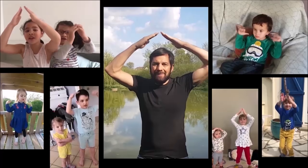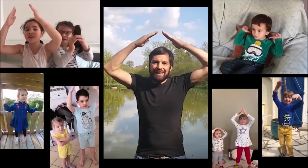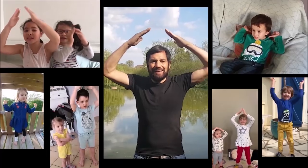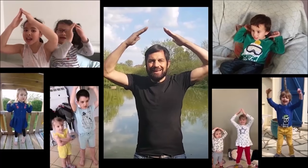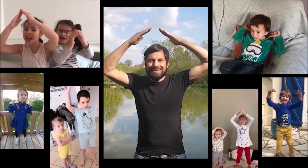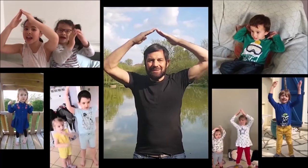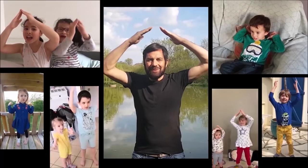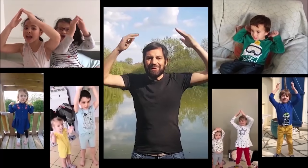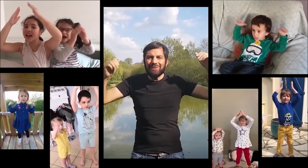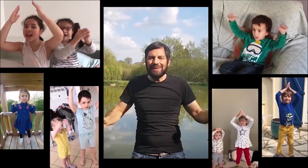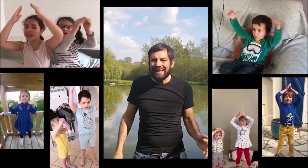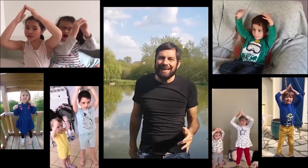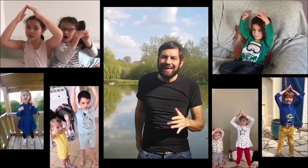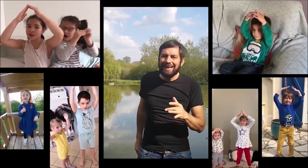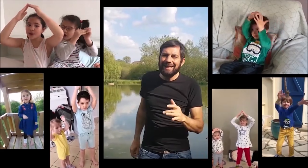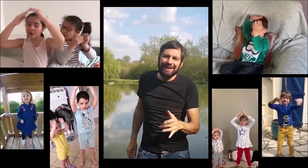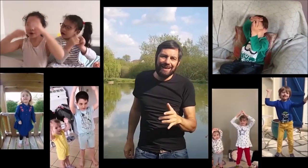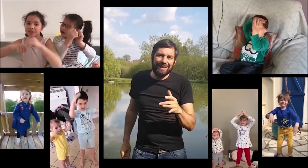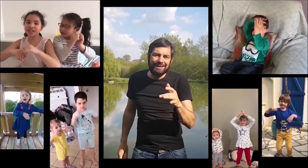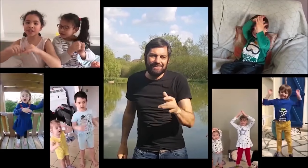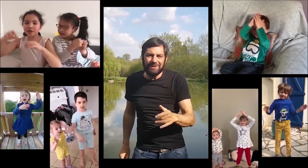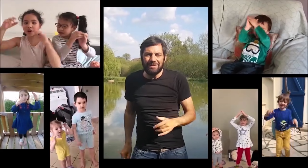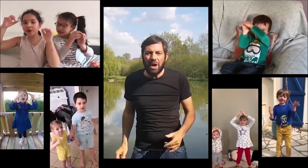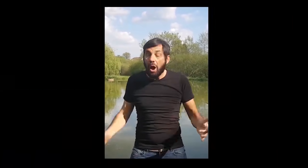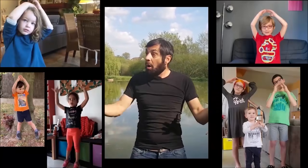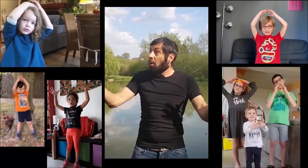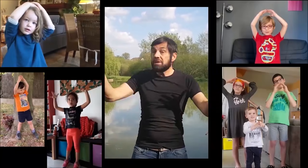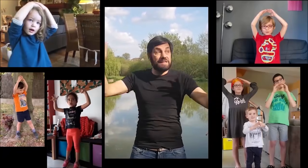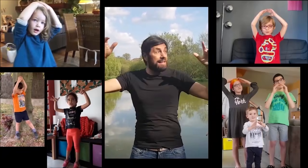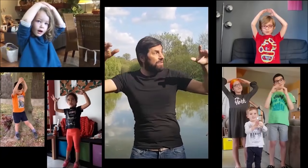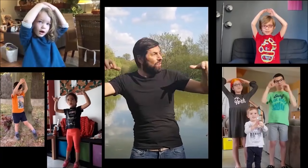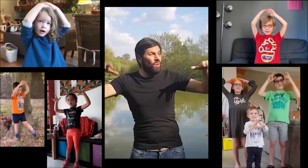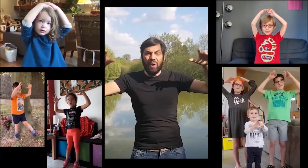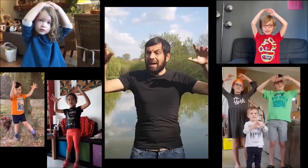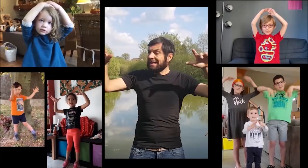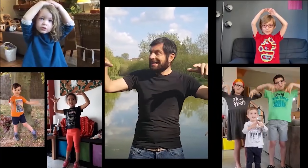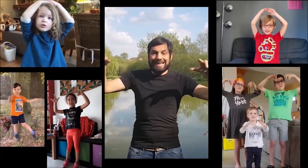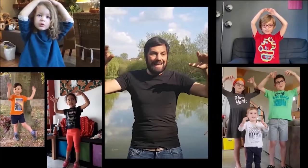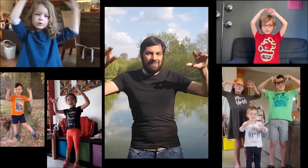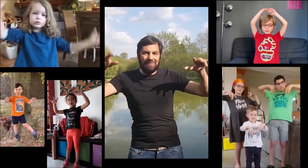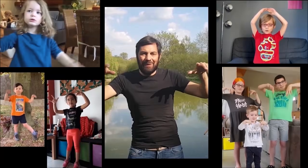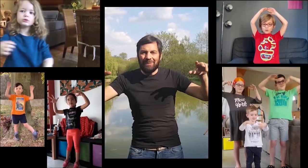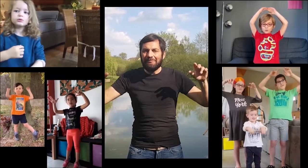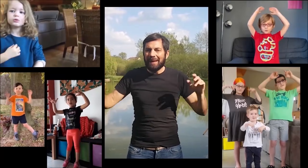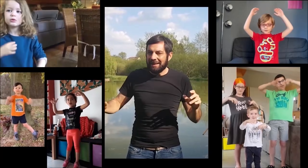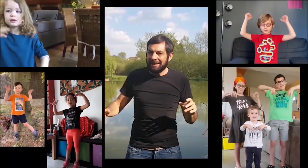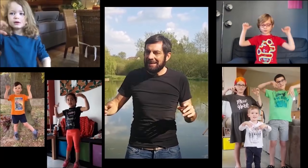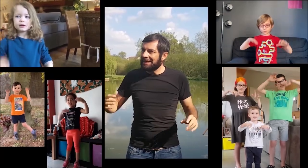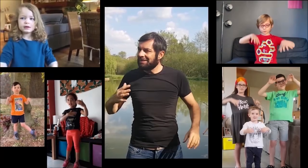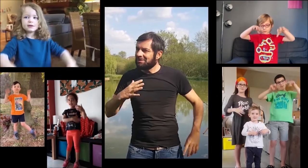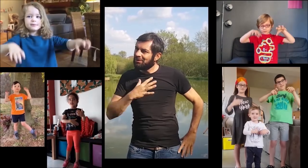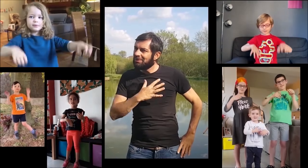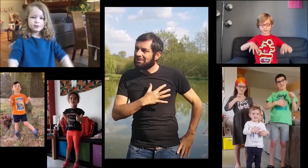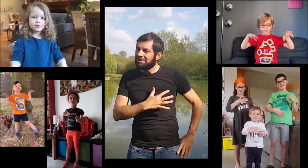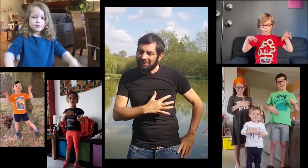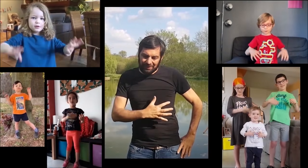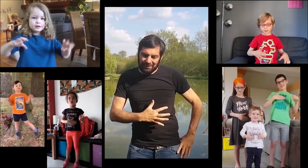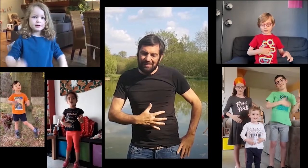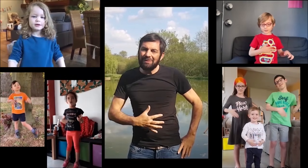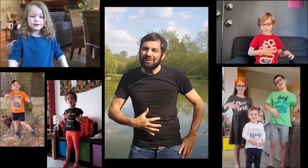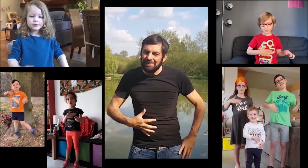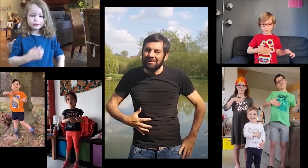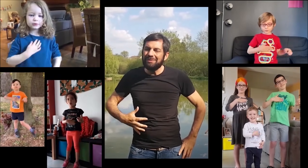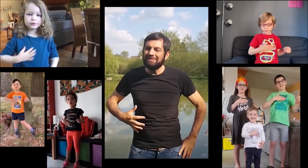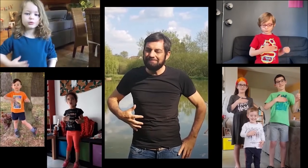maisonnette. Aussitôt qu'il pleut, il est tout